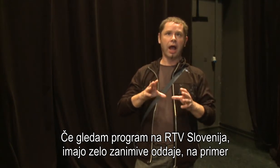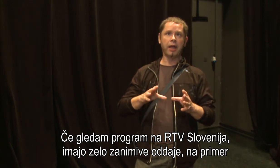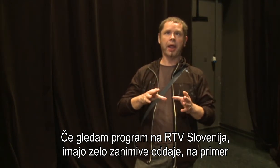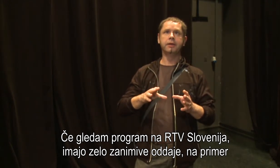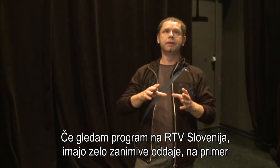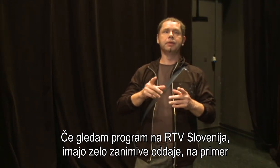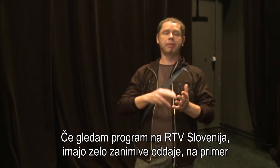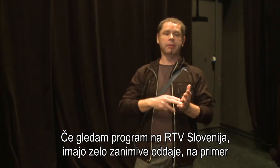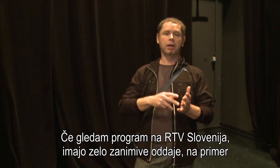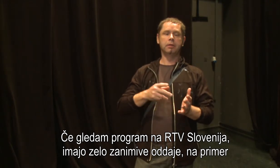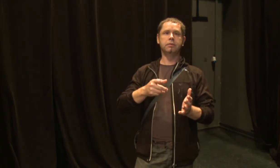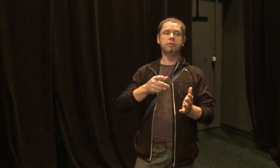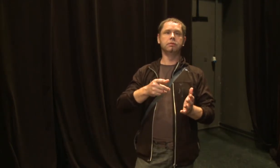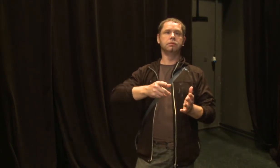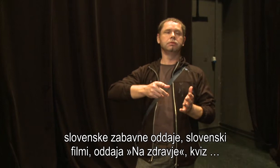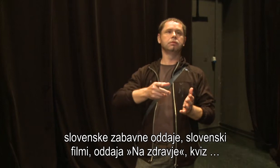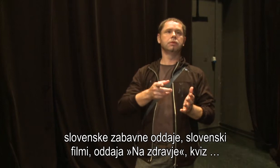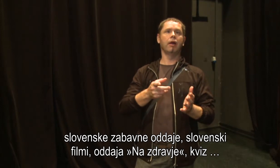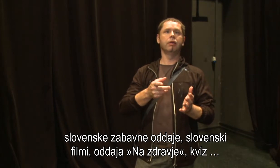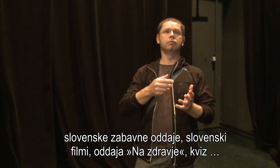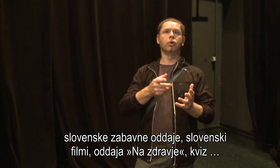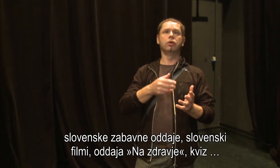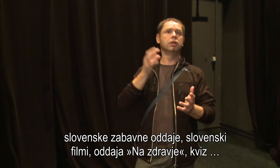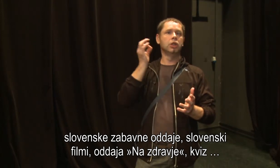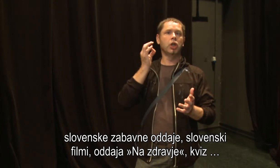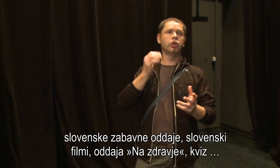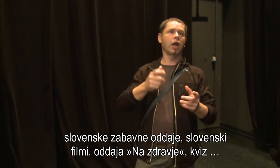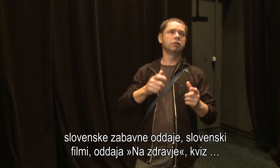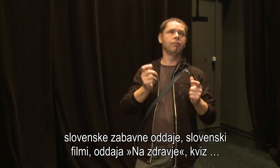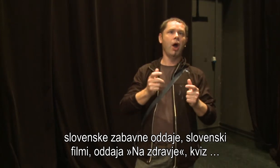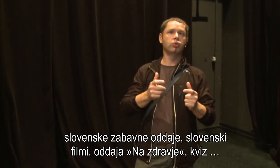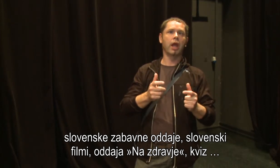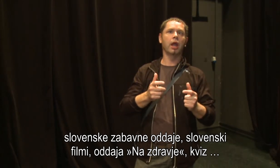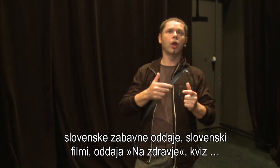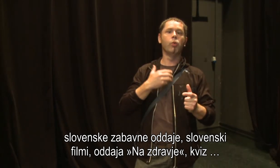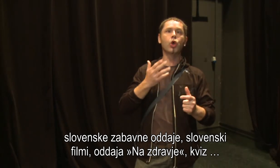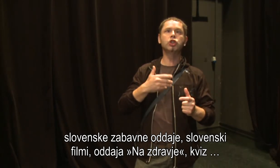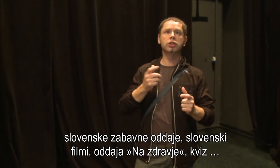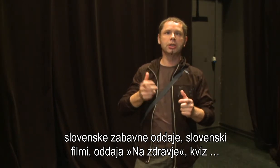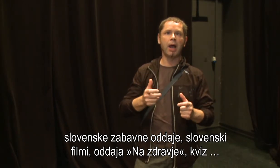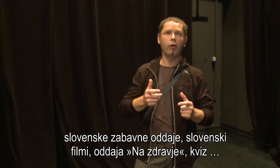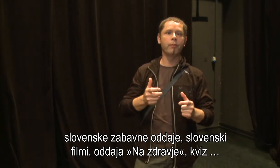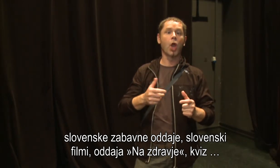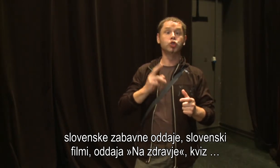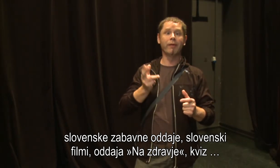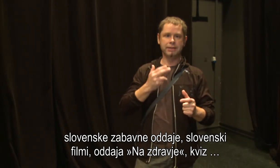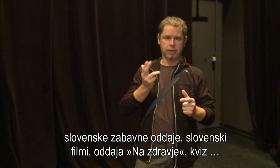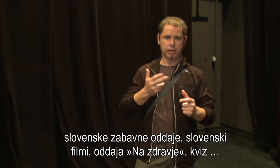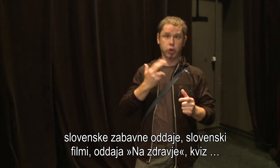oddaje, naprimer, kaj vem, slišite kakšne zabavne, humoristične zabavo,